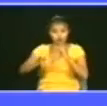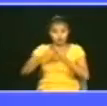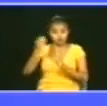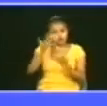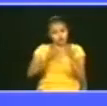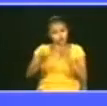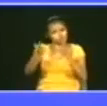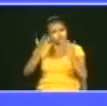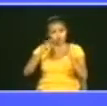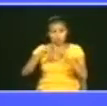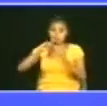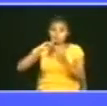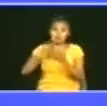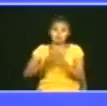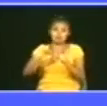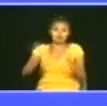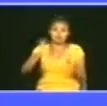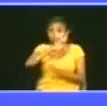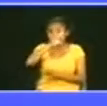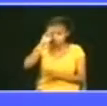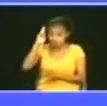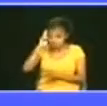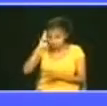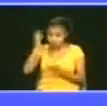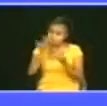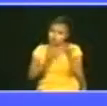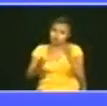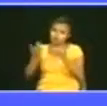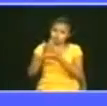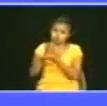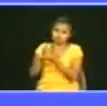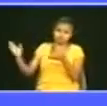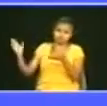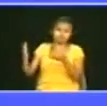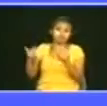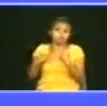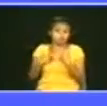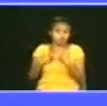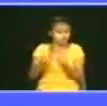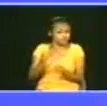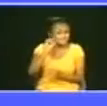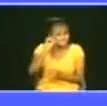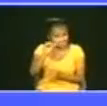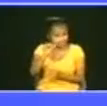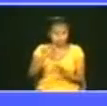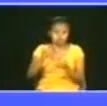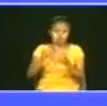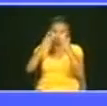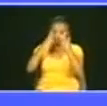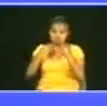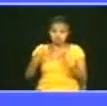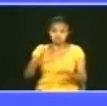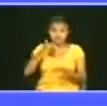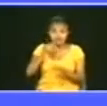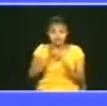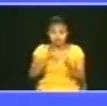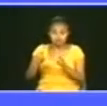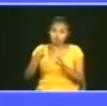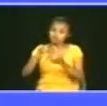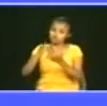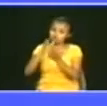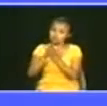አገልግሎቱን እየፈለጉ በመረጃ አለመኖር ብቻ ከአገልግሎቱ ተገለዋል። ጥቂቶችን ተደራሽ አድርገናል